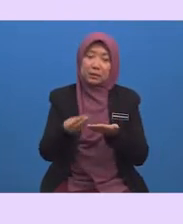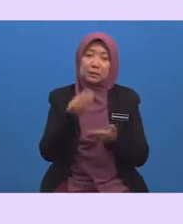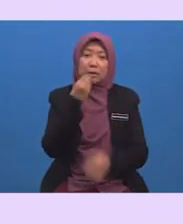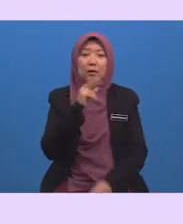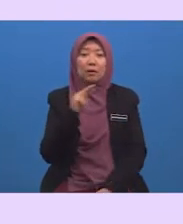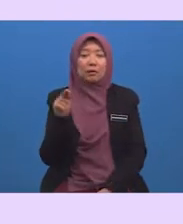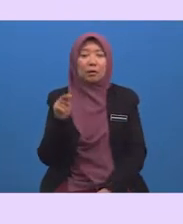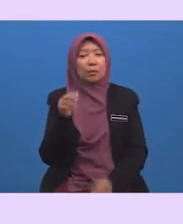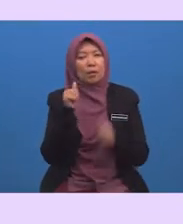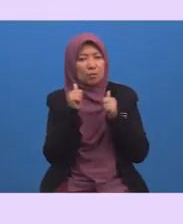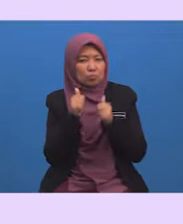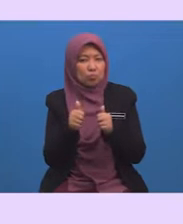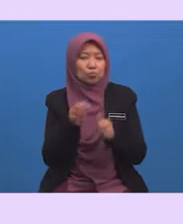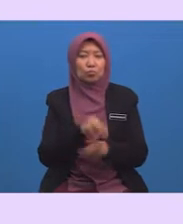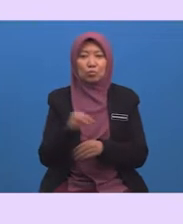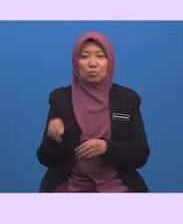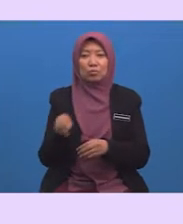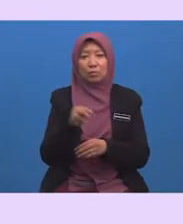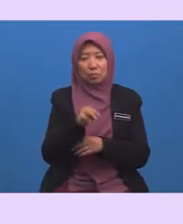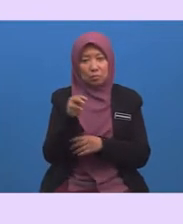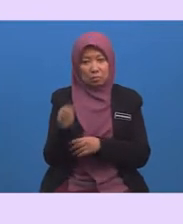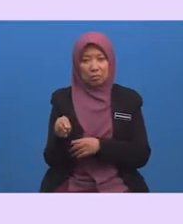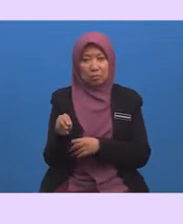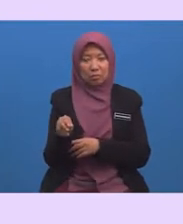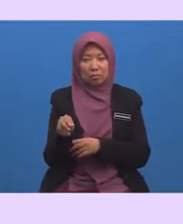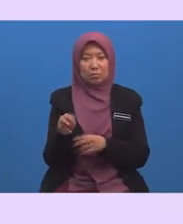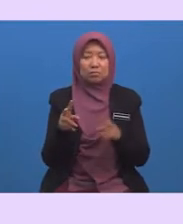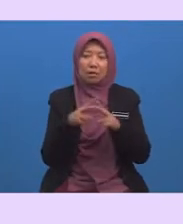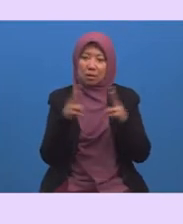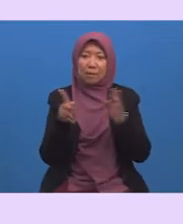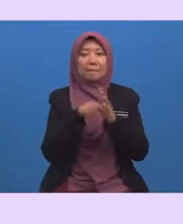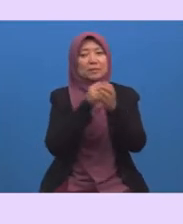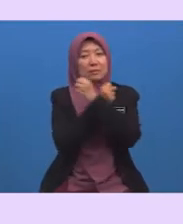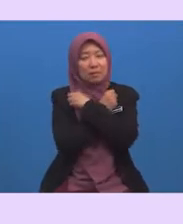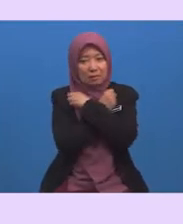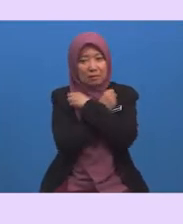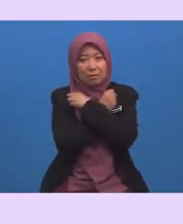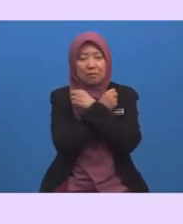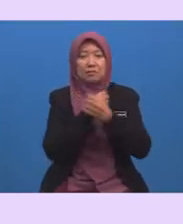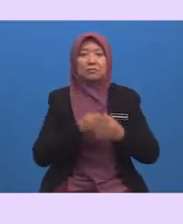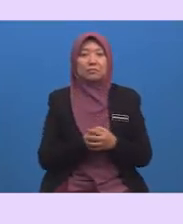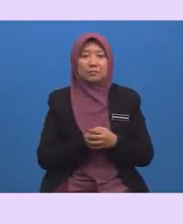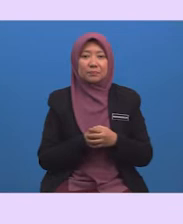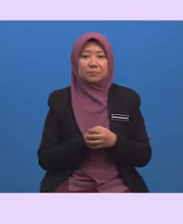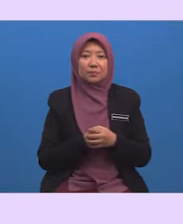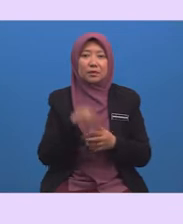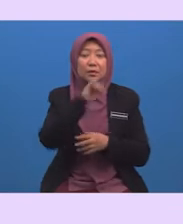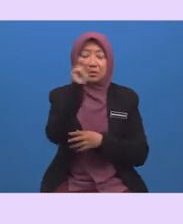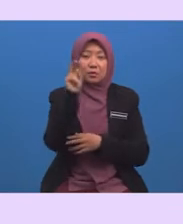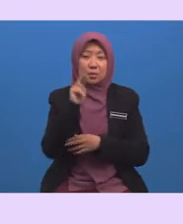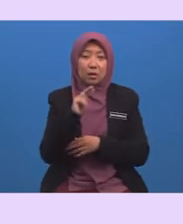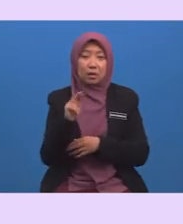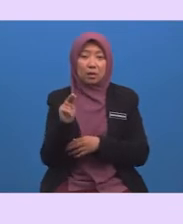makanan. Bagus, murid-murid semua. Murid-murid seorang yang penyayang. Soalan Ustazah